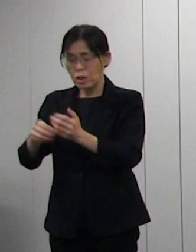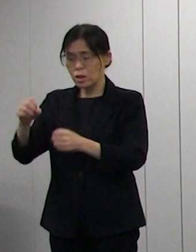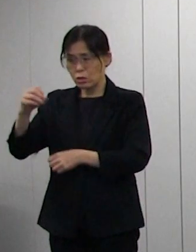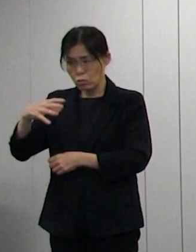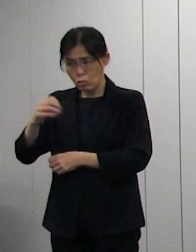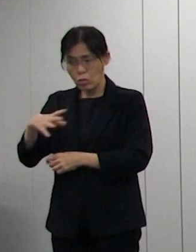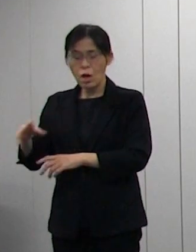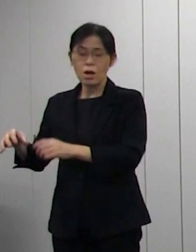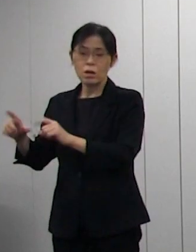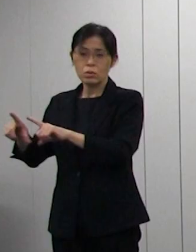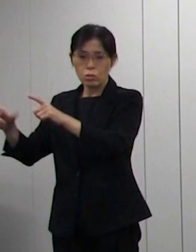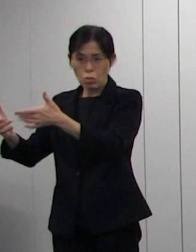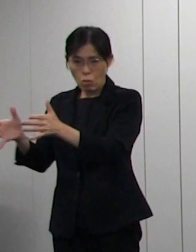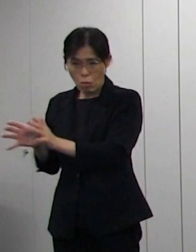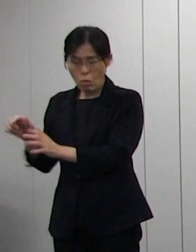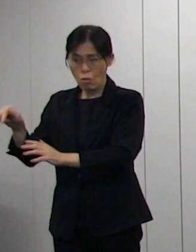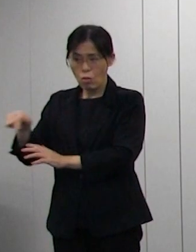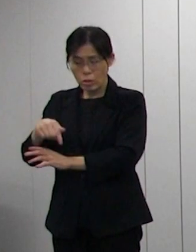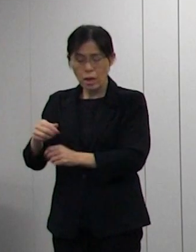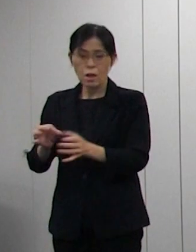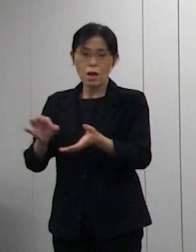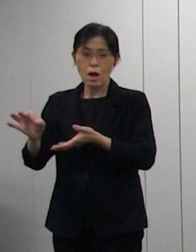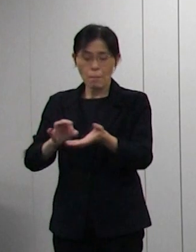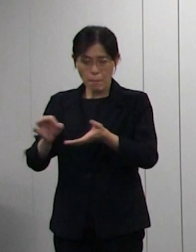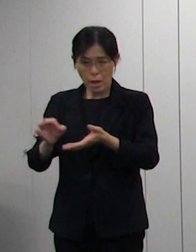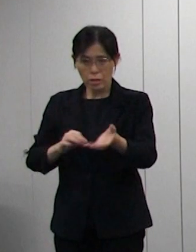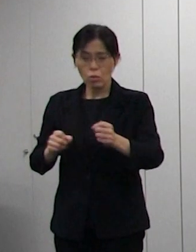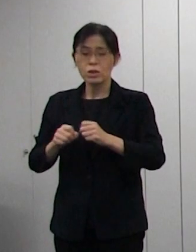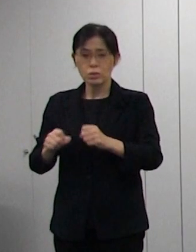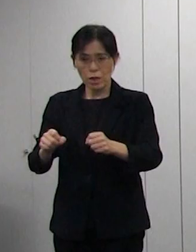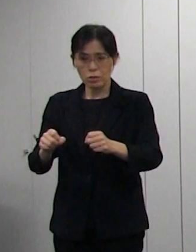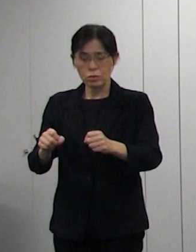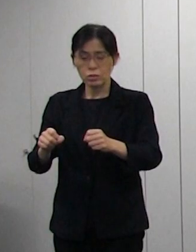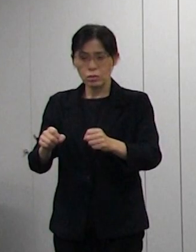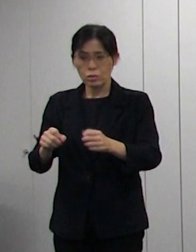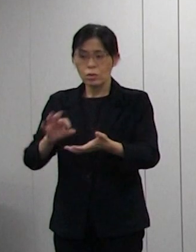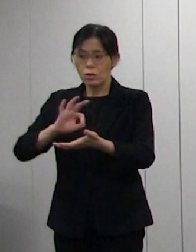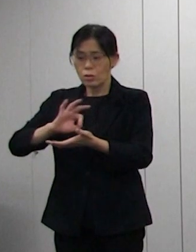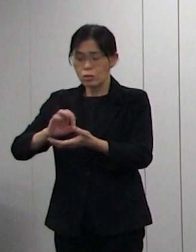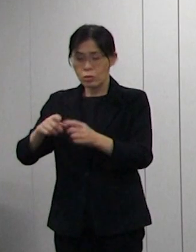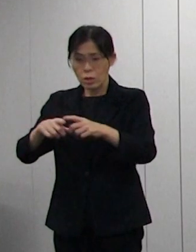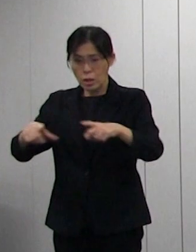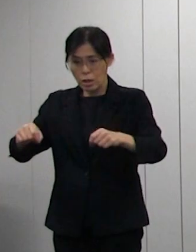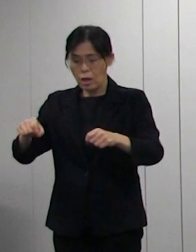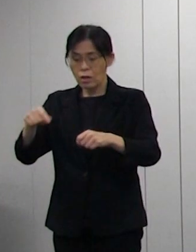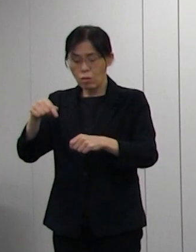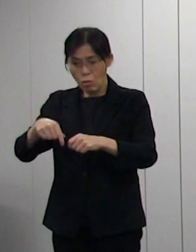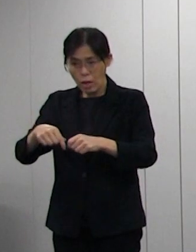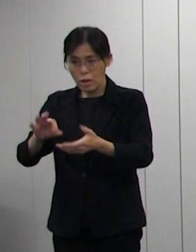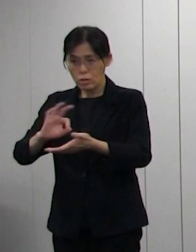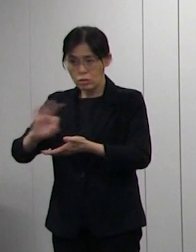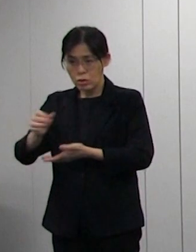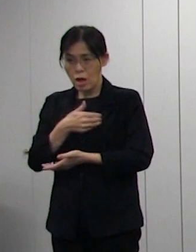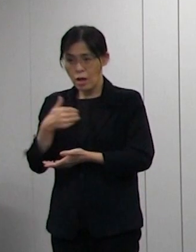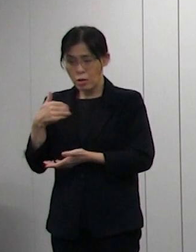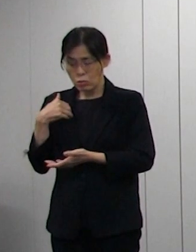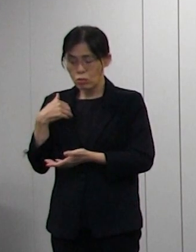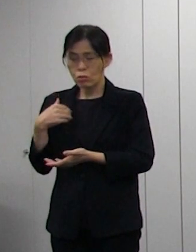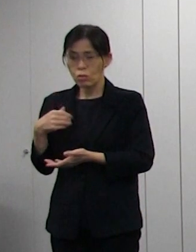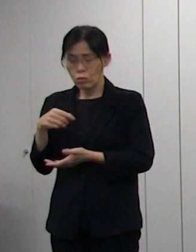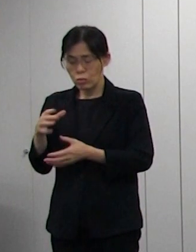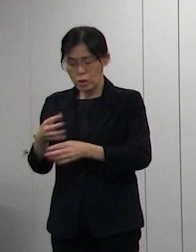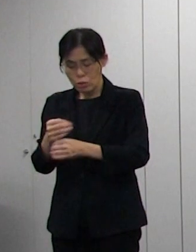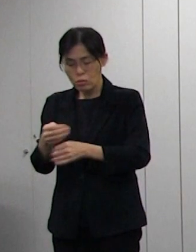。プレミアム付き商品券の利用期間は、商品券を購入した日から令和6